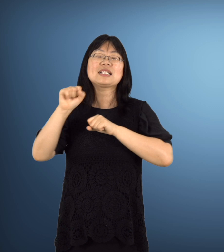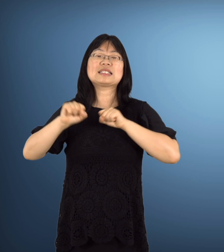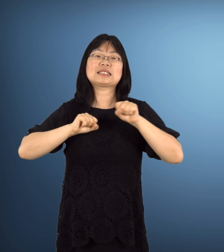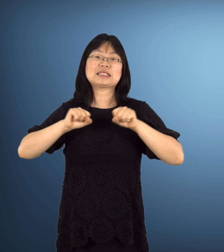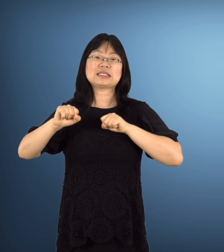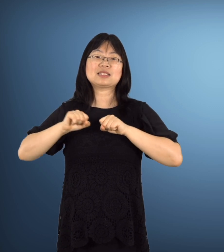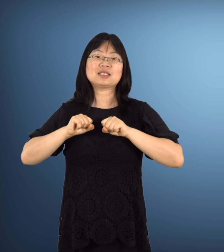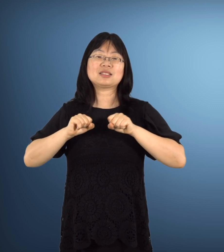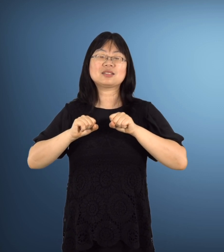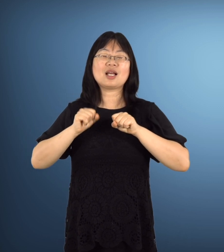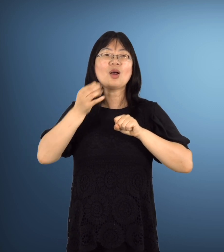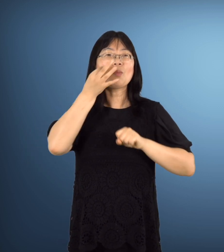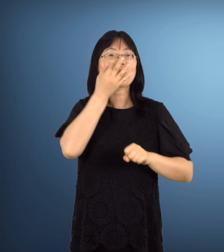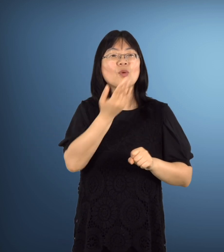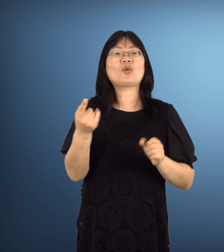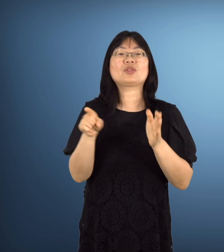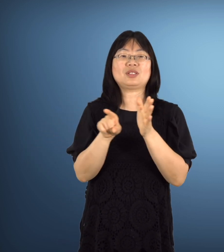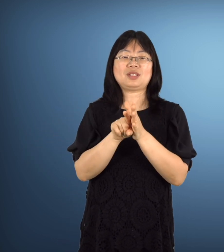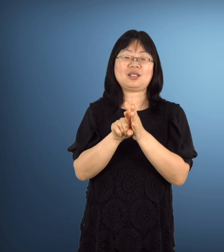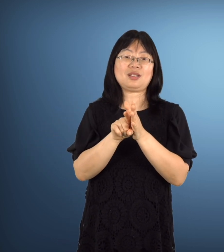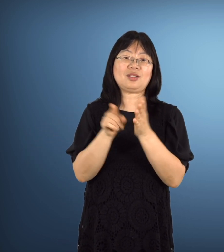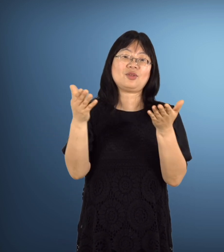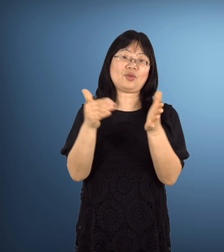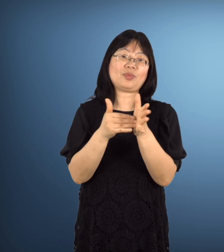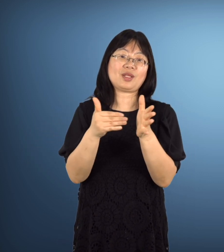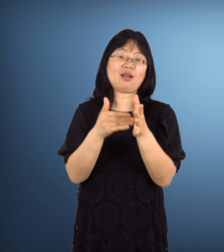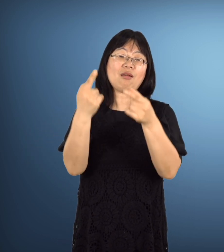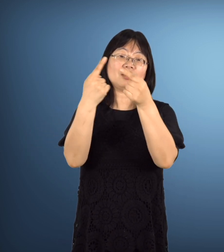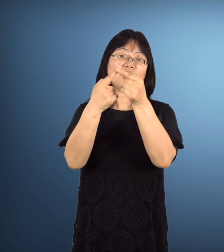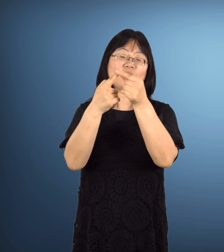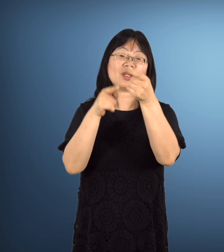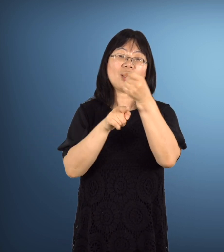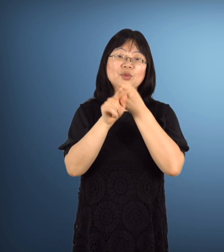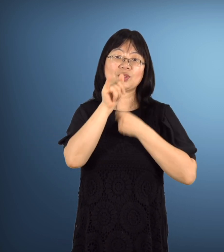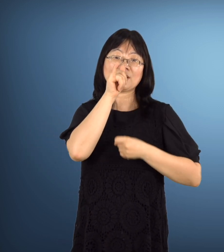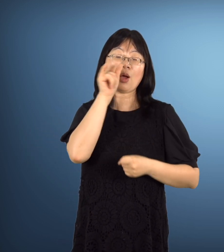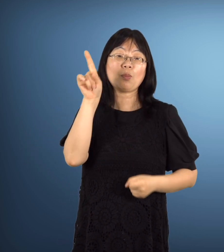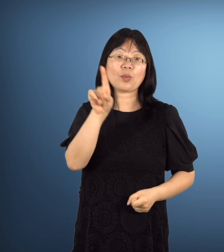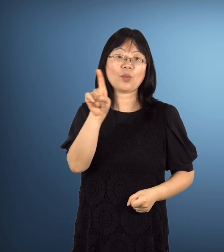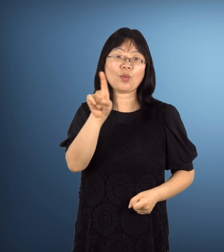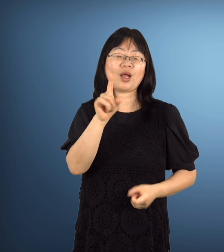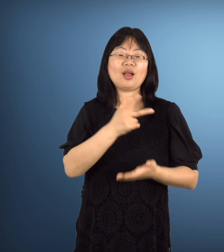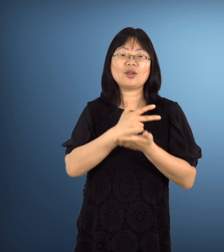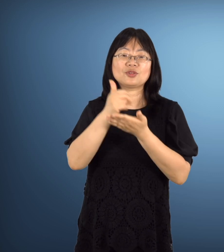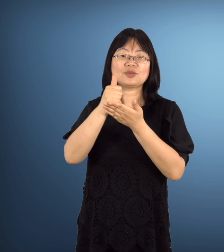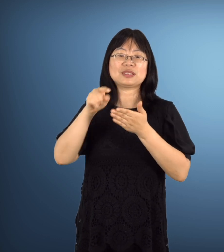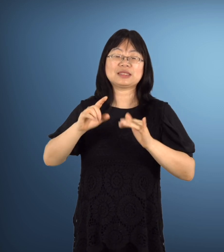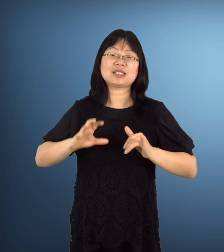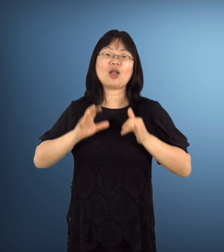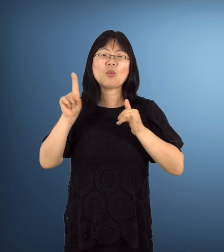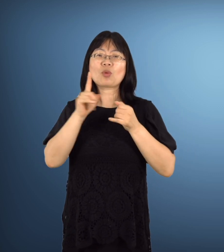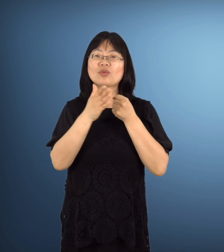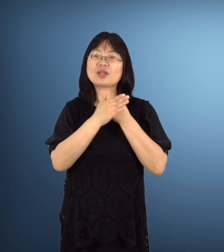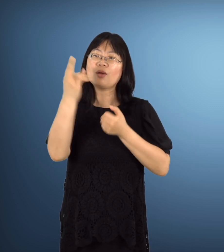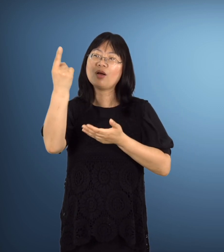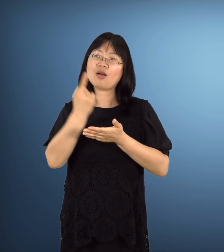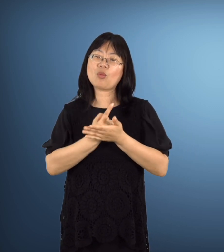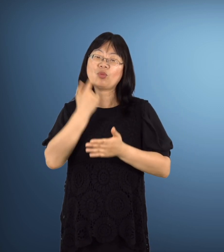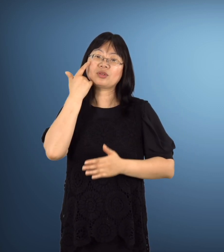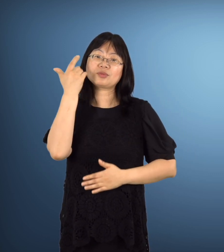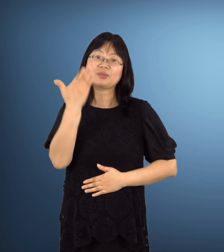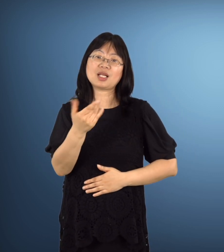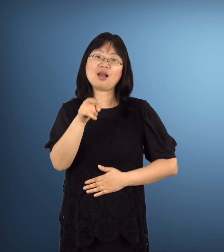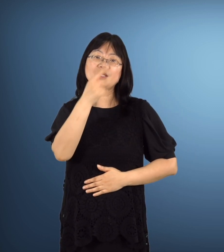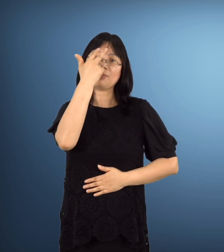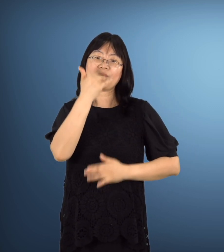일을 드러내고자 하셨다고요. 첫 번째 이유가 뭐냐 하면 주님이 이 땅에 무엇 때문에 오셨는가?